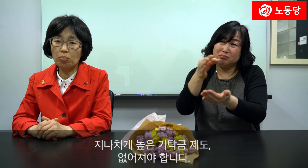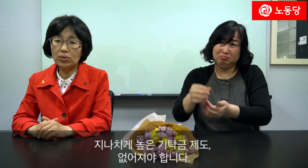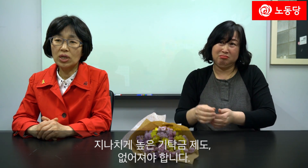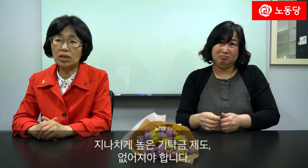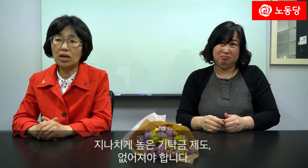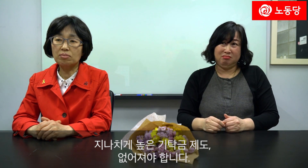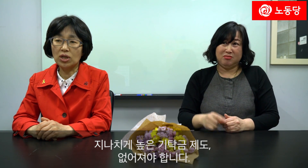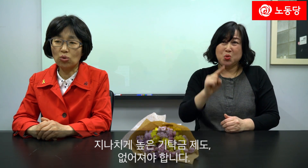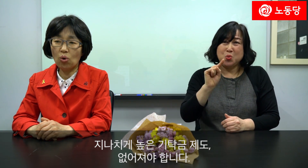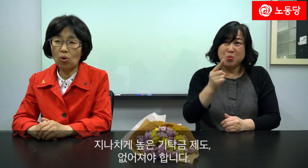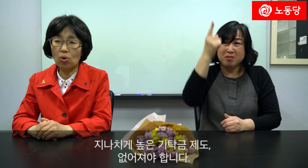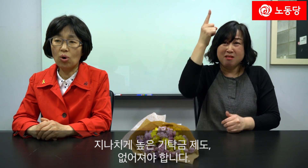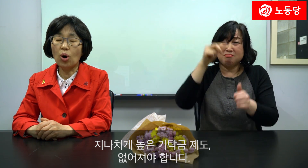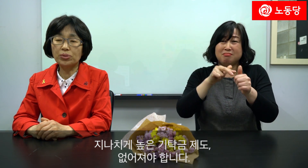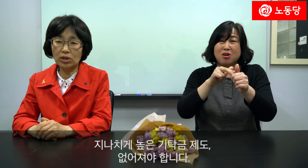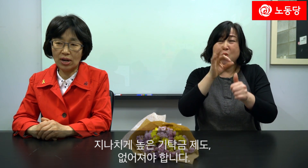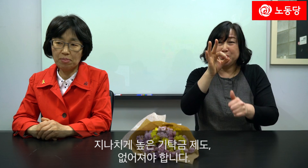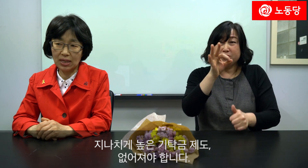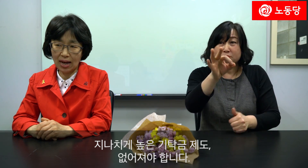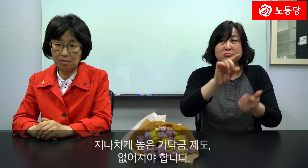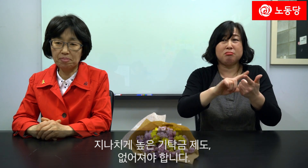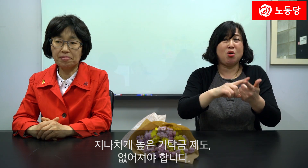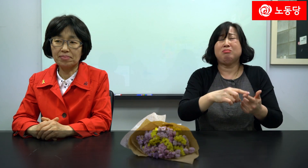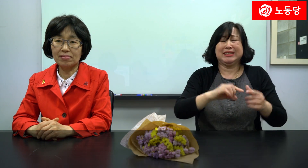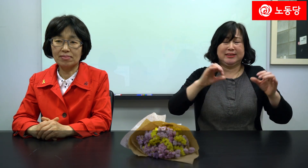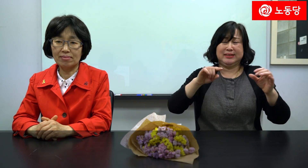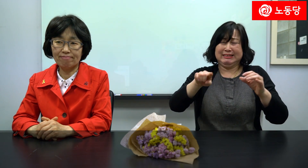지나치게 높은 기탁금 제도 없어져야 합니다.